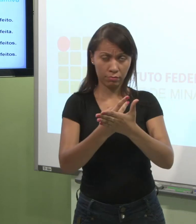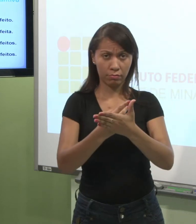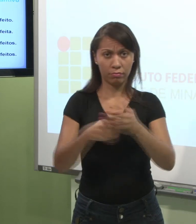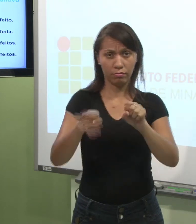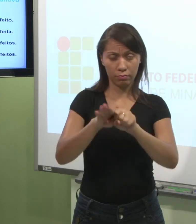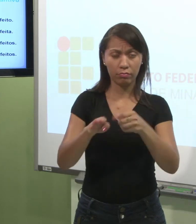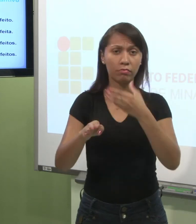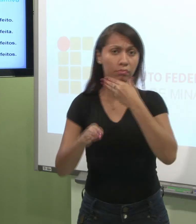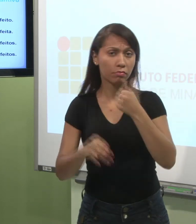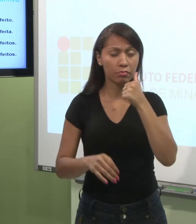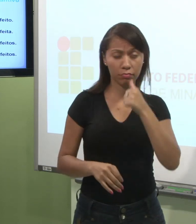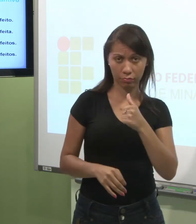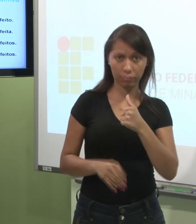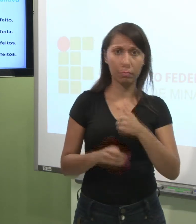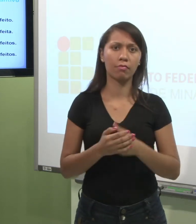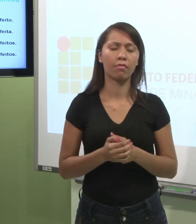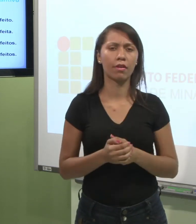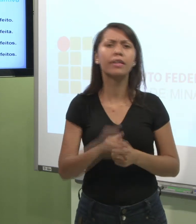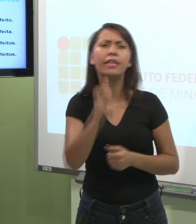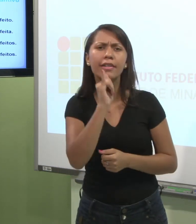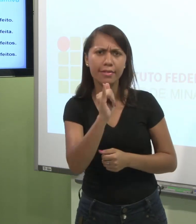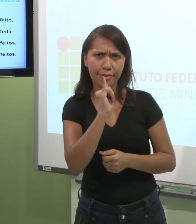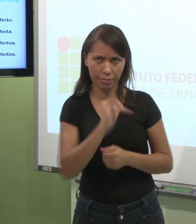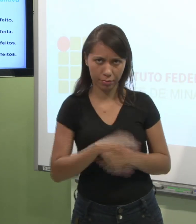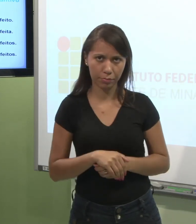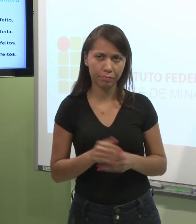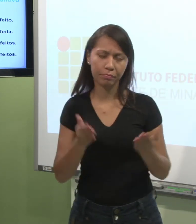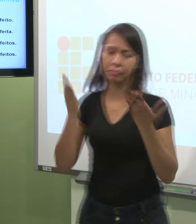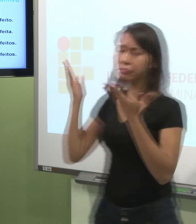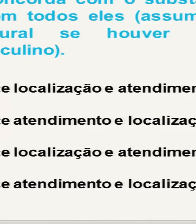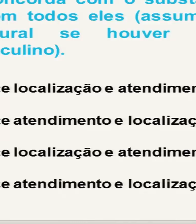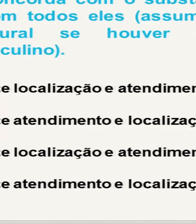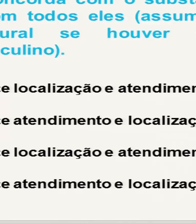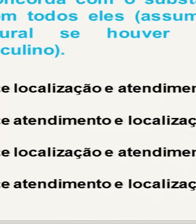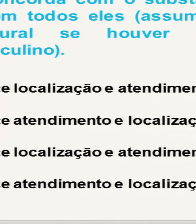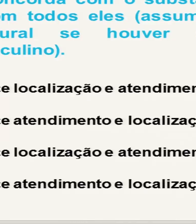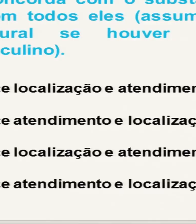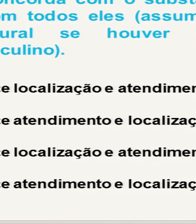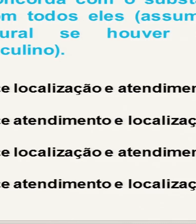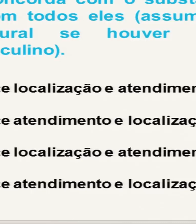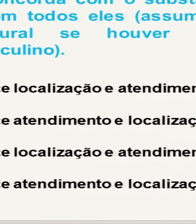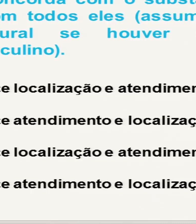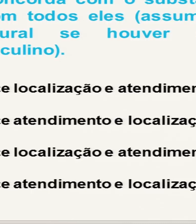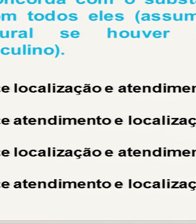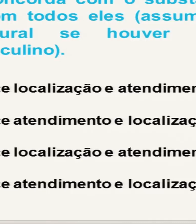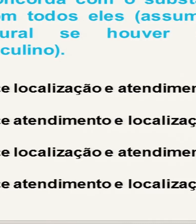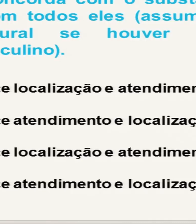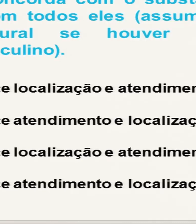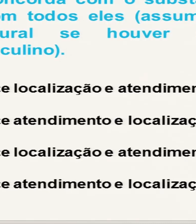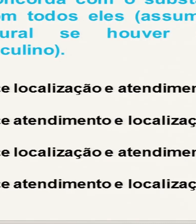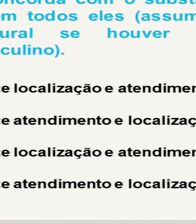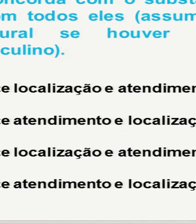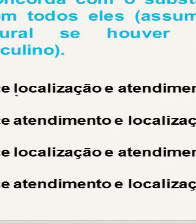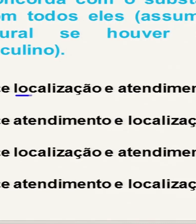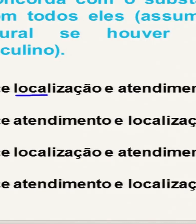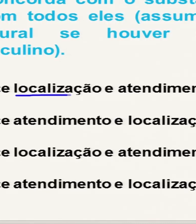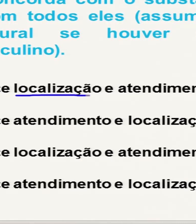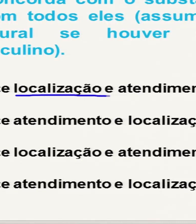substantivo feminino e masculino. Exemplos. A indústria oferece localização e atendimento perfeito.